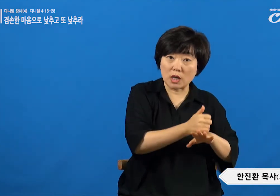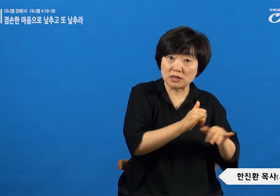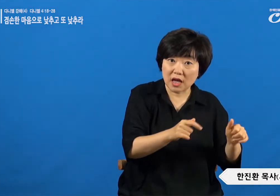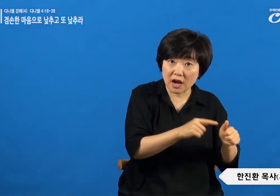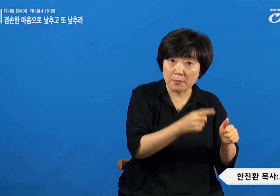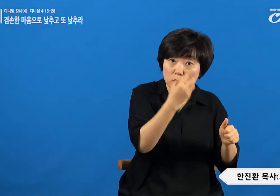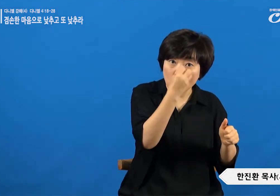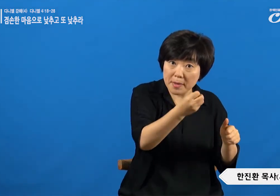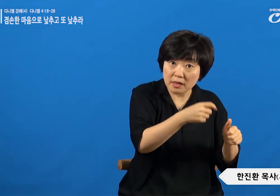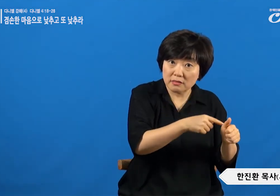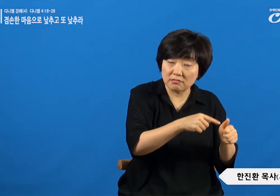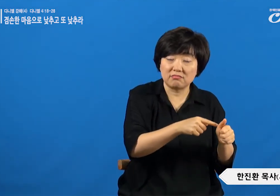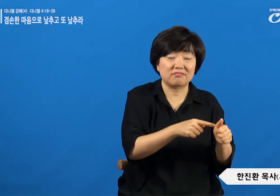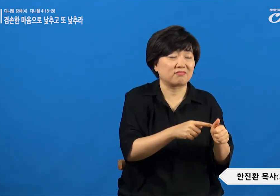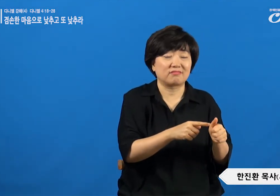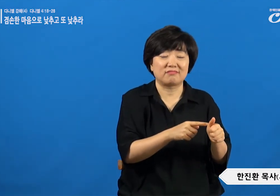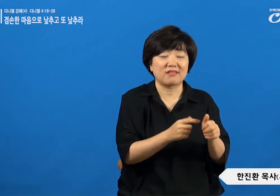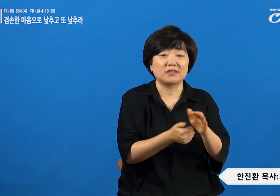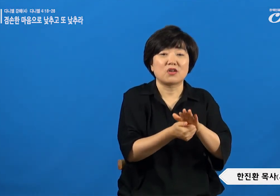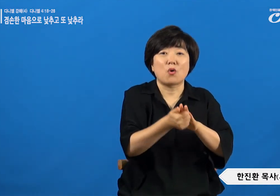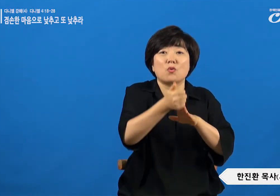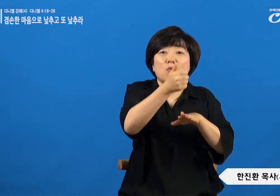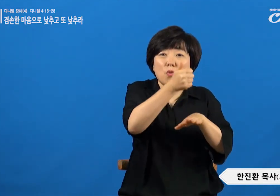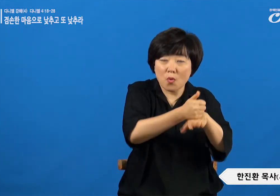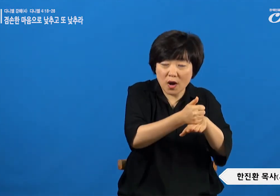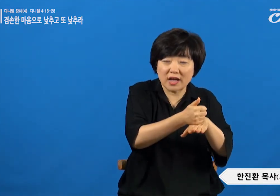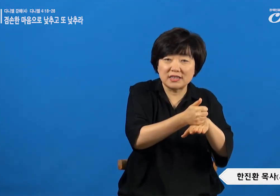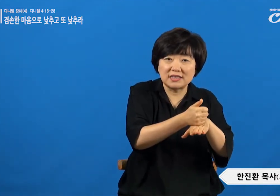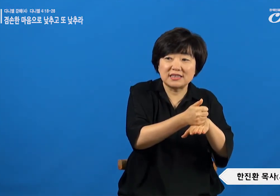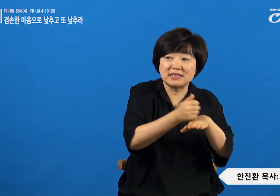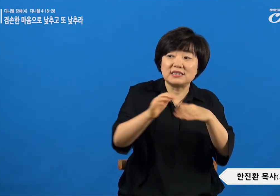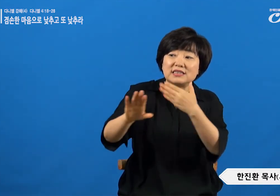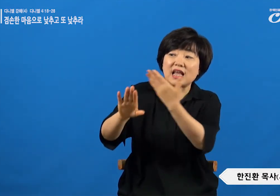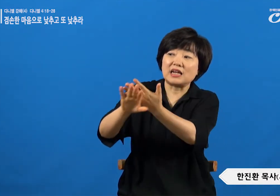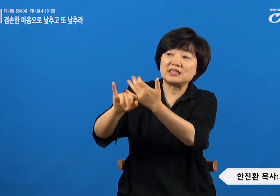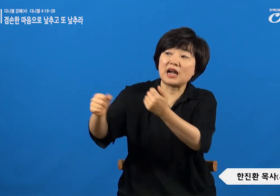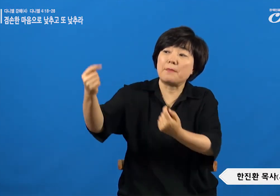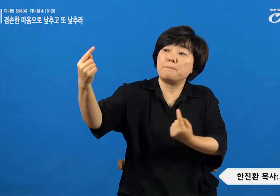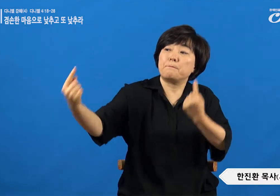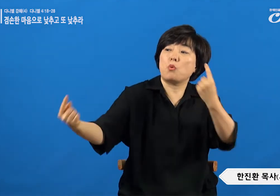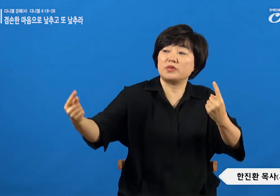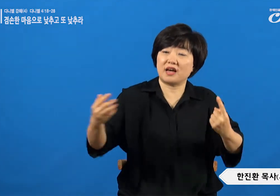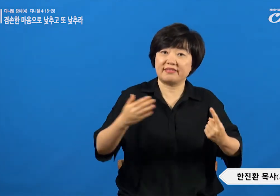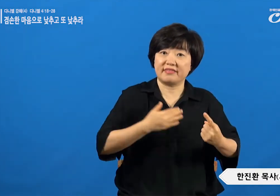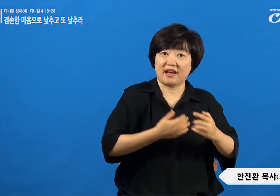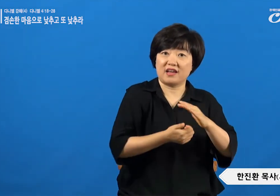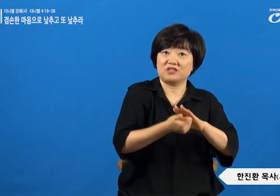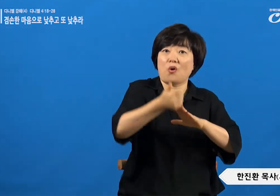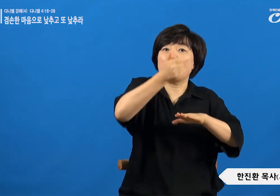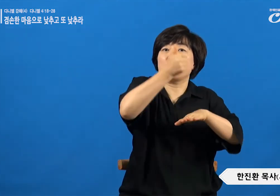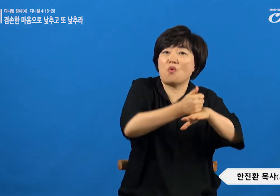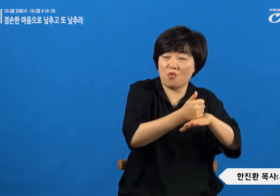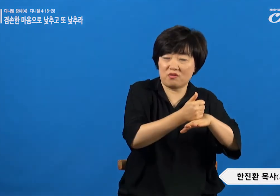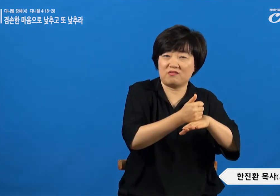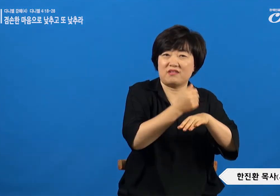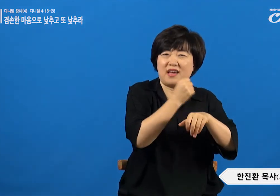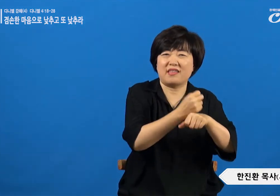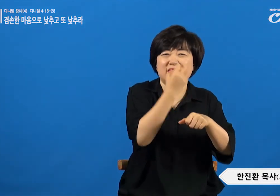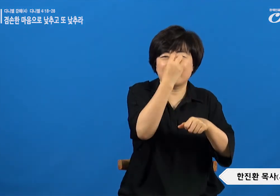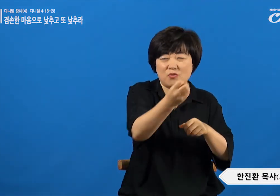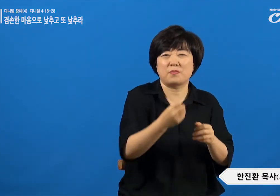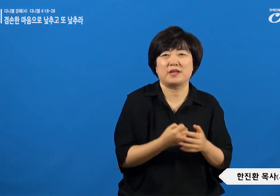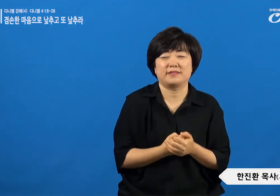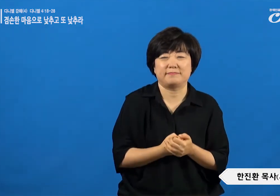교만한 사람은 단순히 성공했기 때문에 교만한 것이 아닙니다. 다른 사람들보다 더 성공했기 때문에 교만한